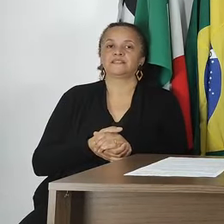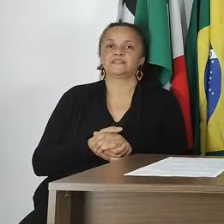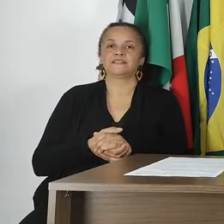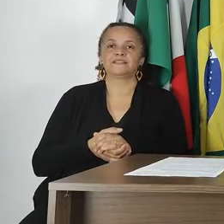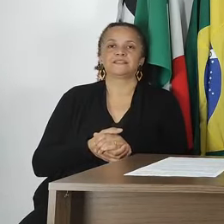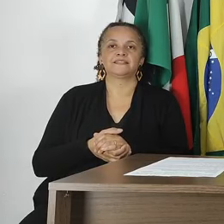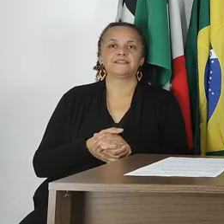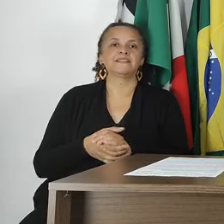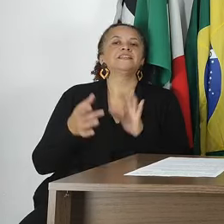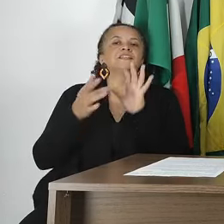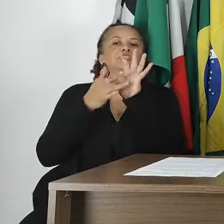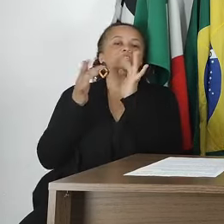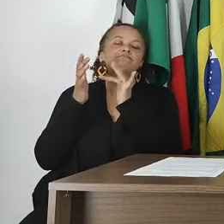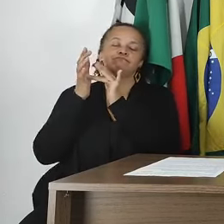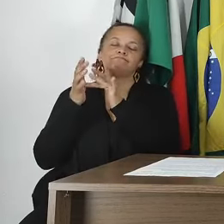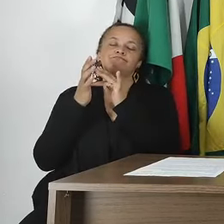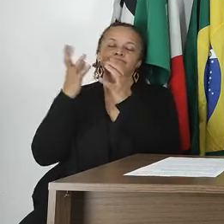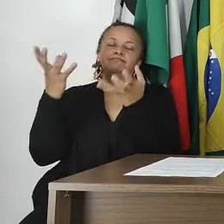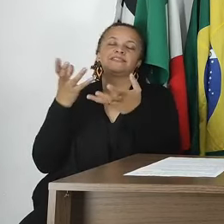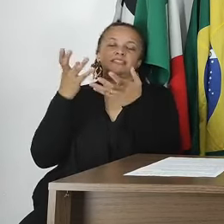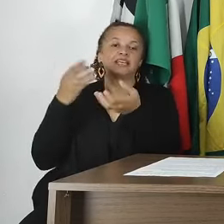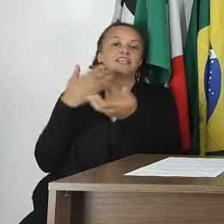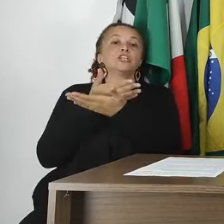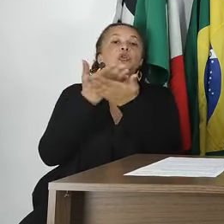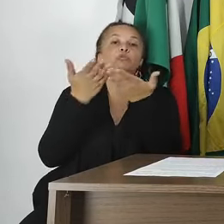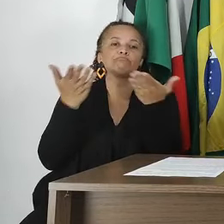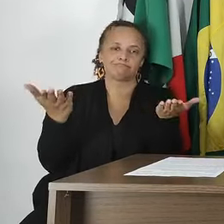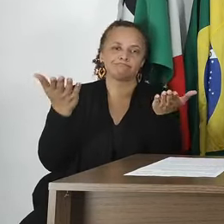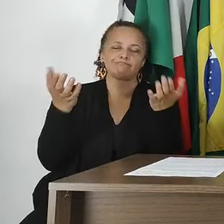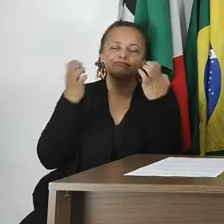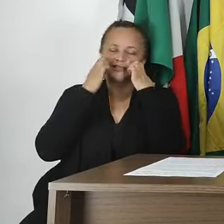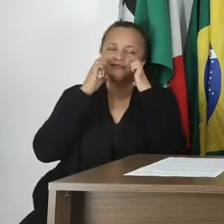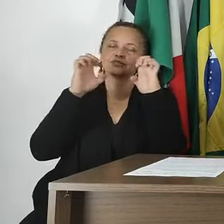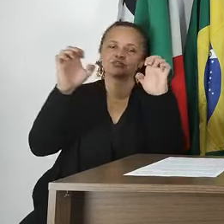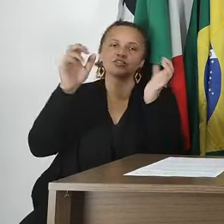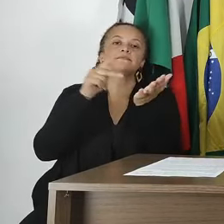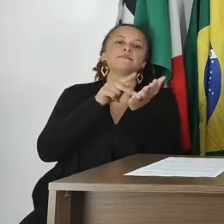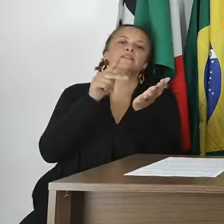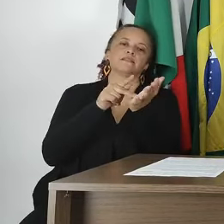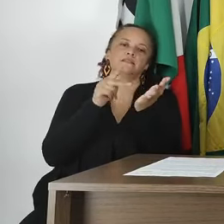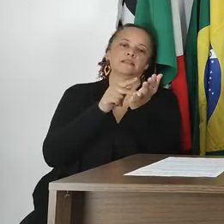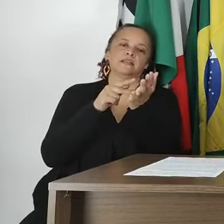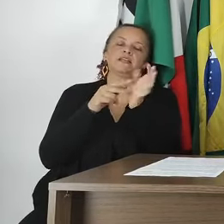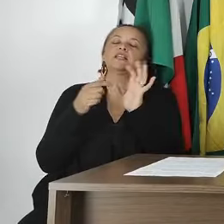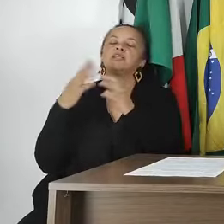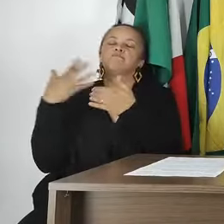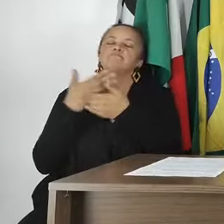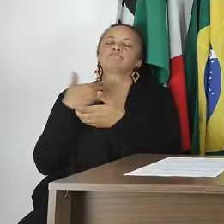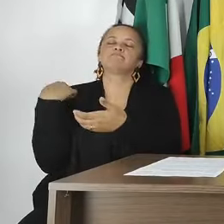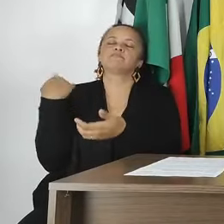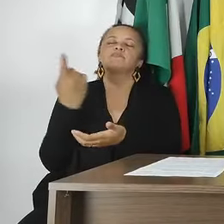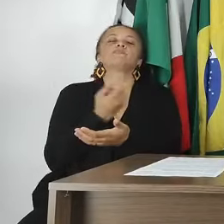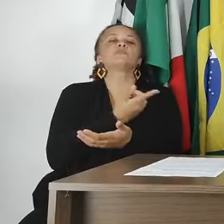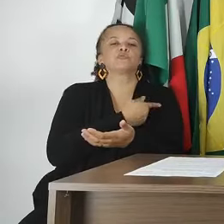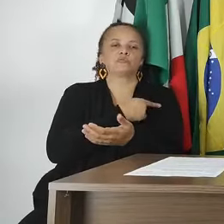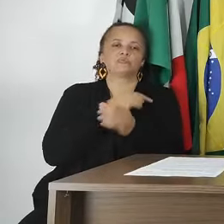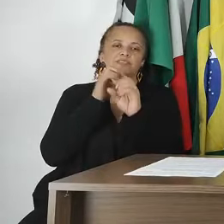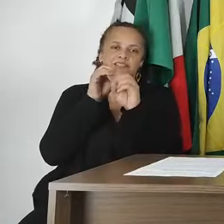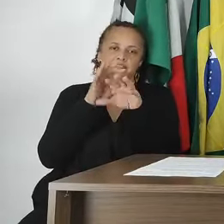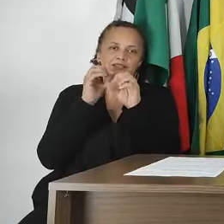chamado de Jesus Cristo. É o ID. E o ID de Jesus, o ID e pregar o